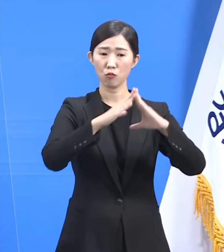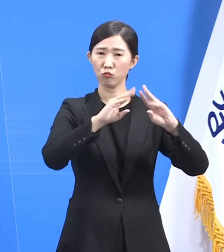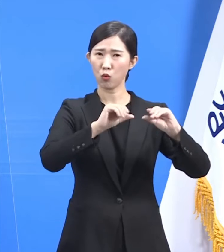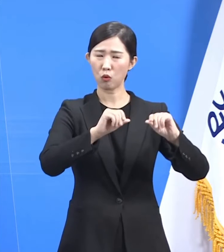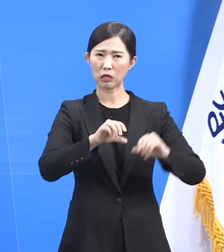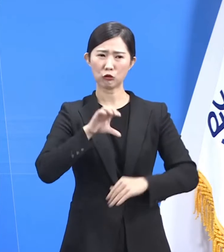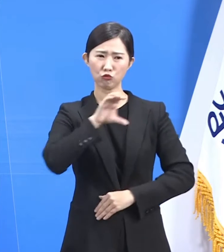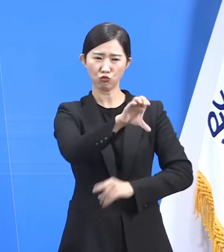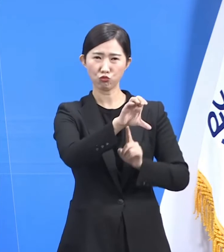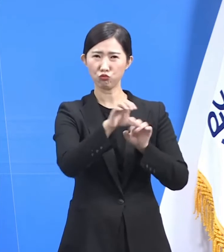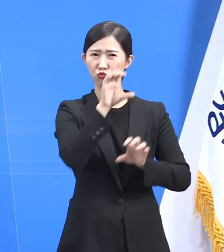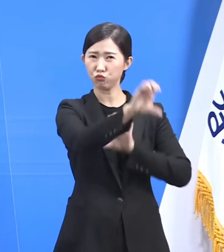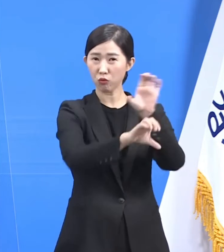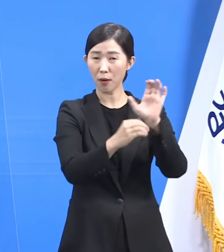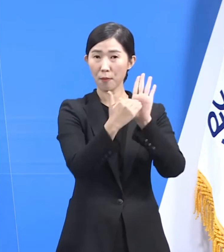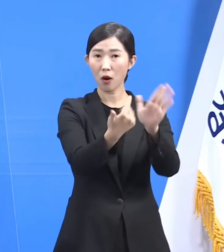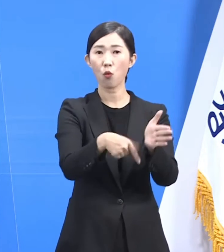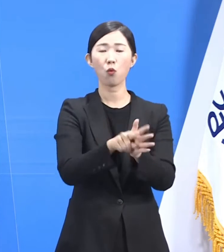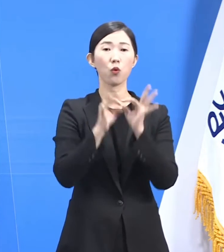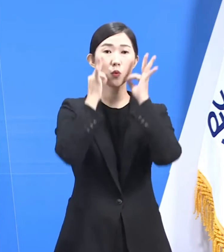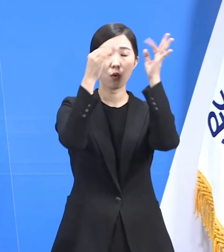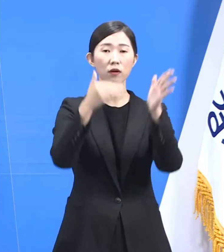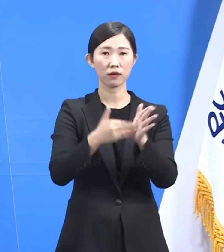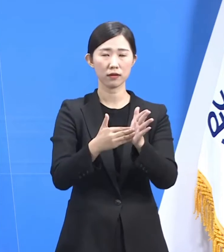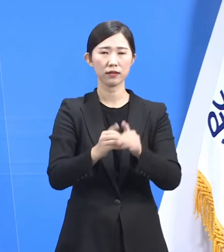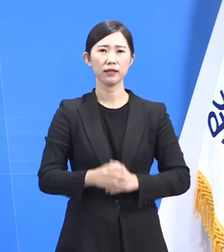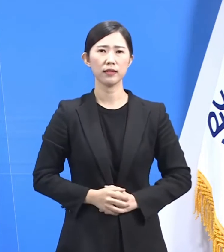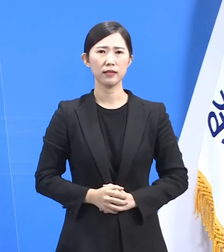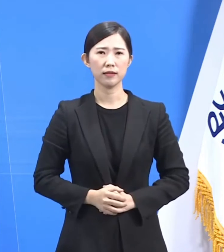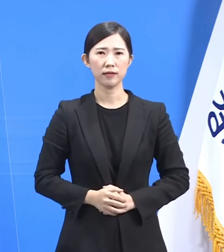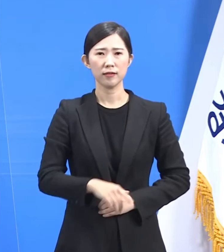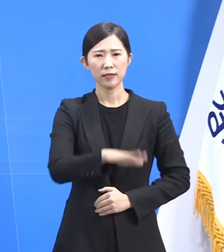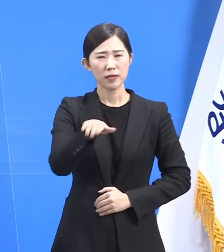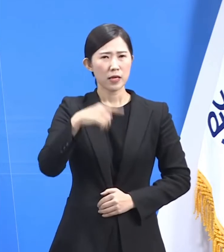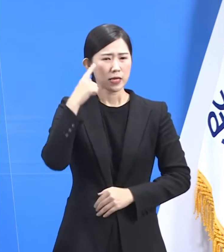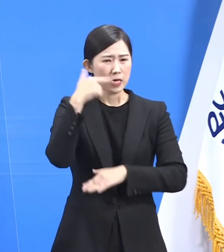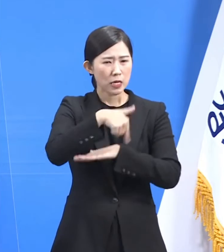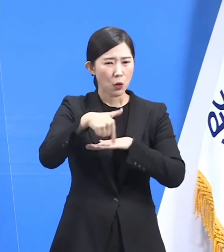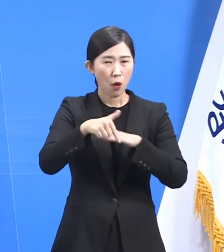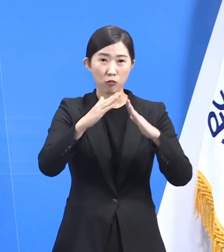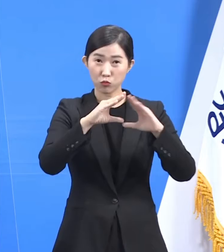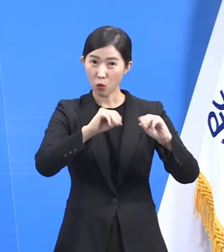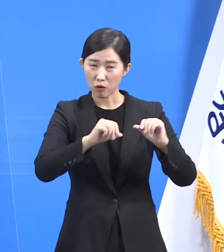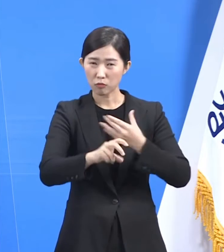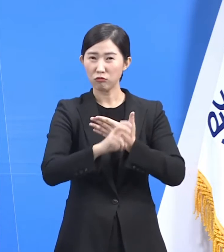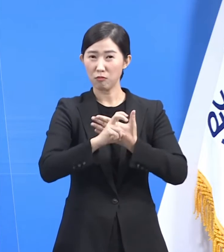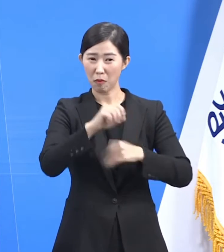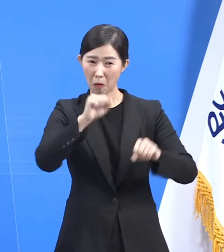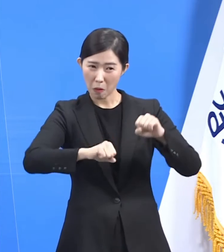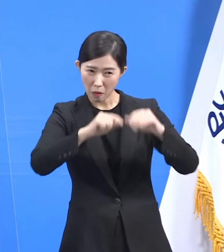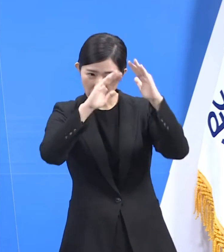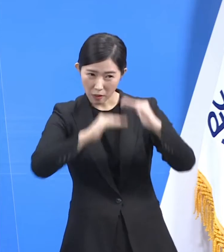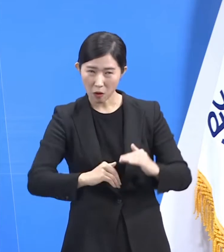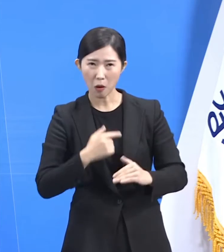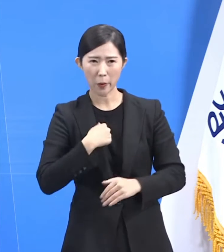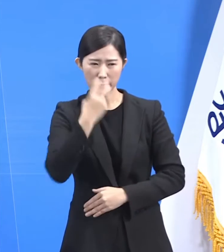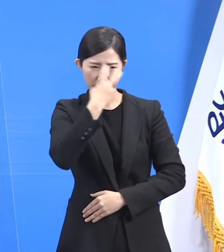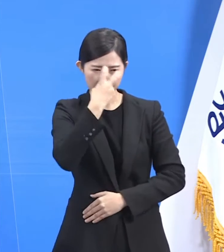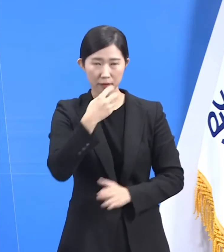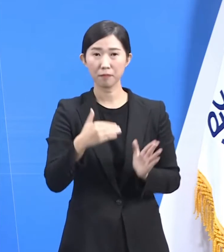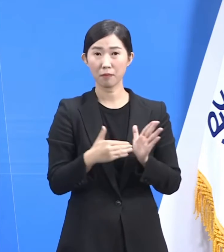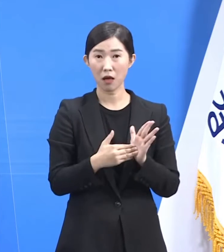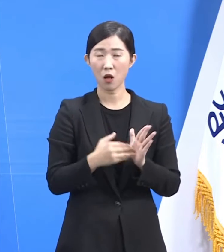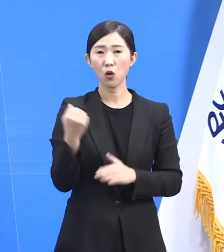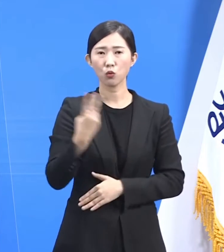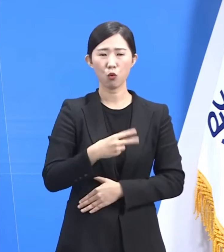위한 노력도 있었습니다. 서민들을 울리는 기획부동산 불법행위를 단속하고 부동산 투기 방지를